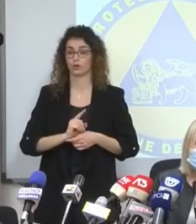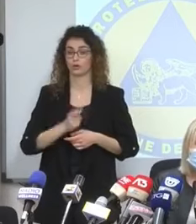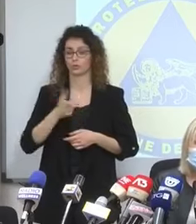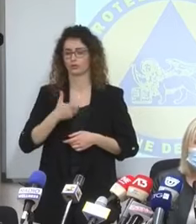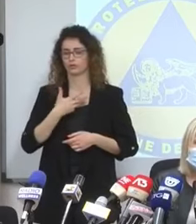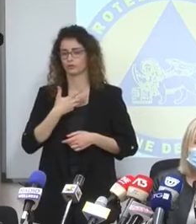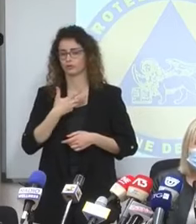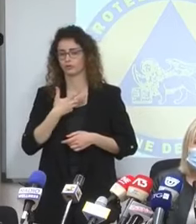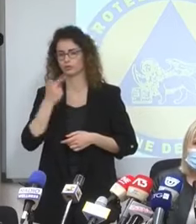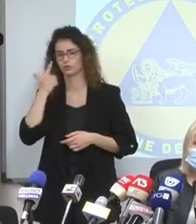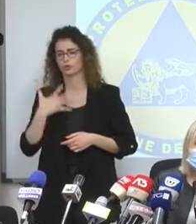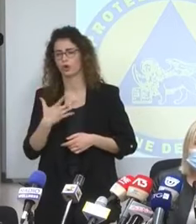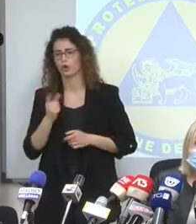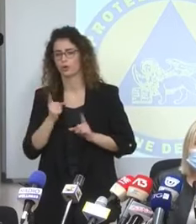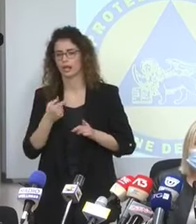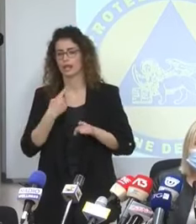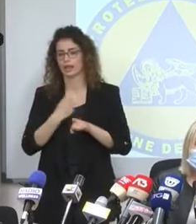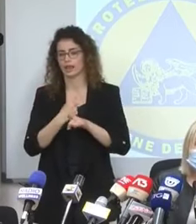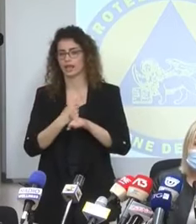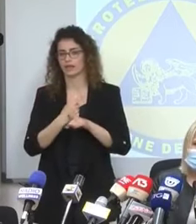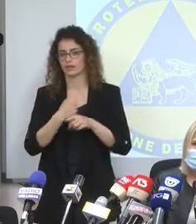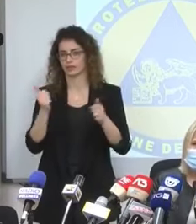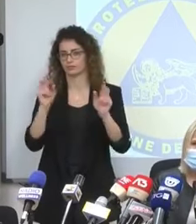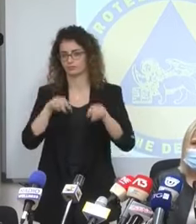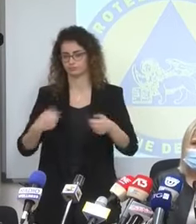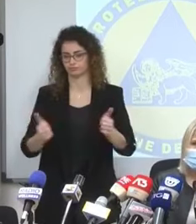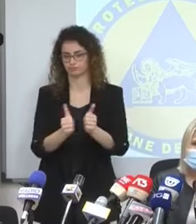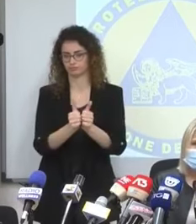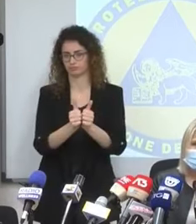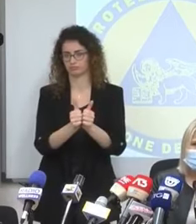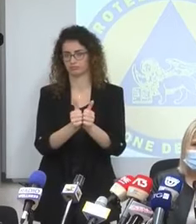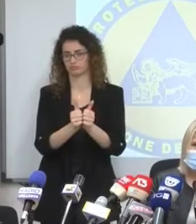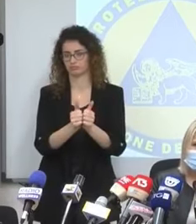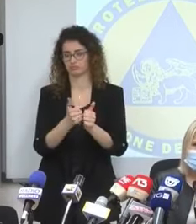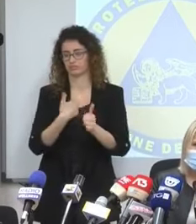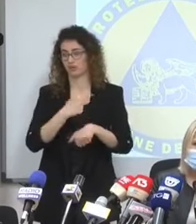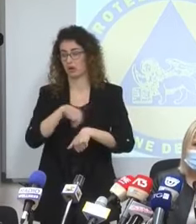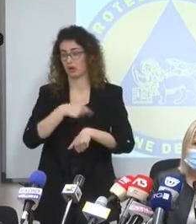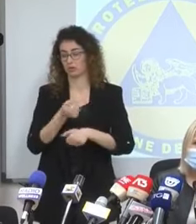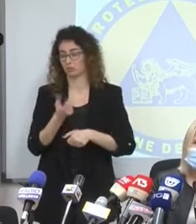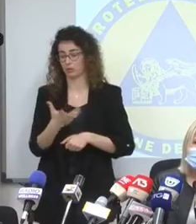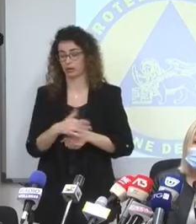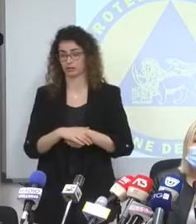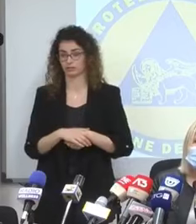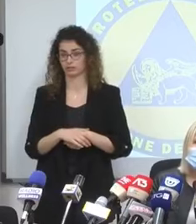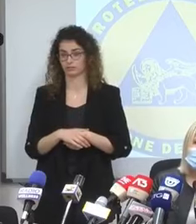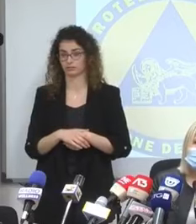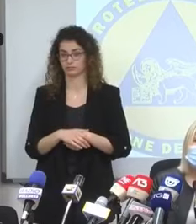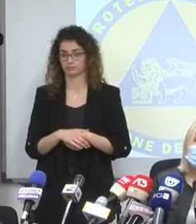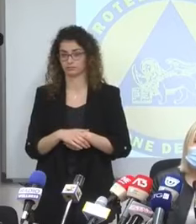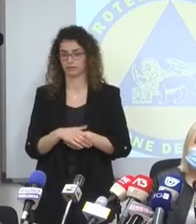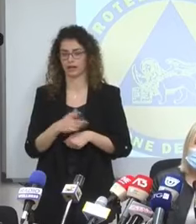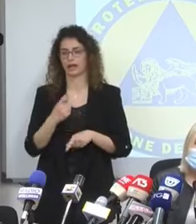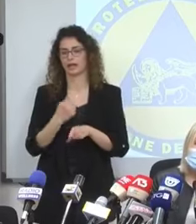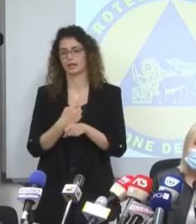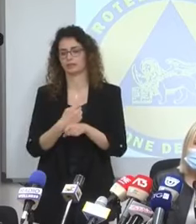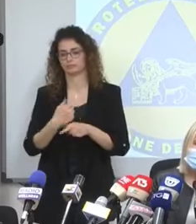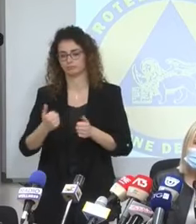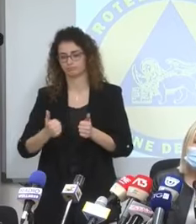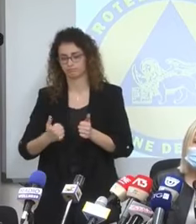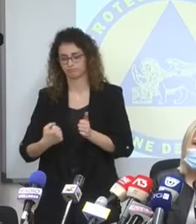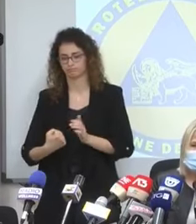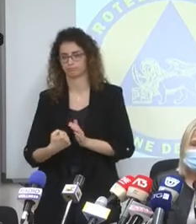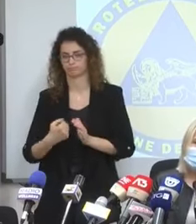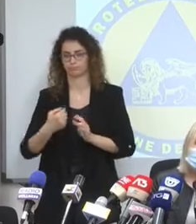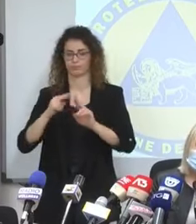che c'è da fare questa attività, ma non mi pare che ci sia, non so, un tot di ore eccetera, però da comunque accompagnare